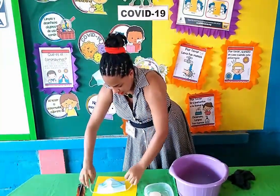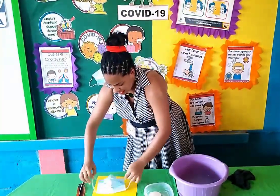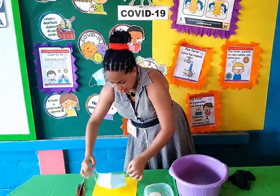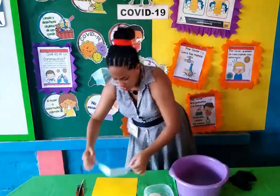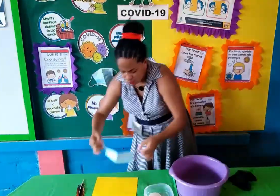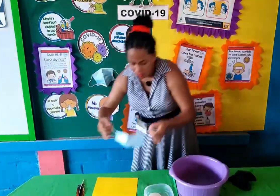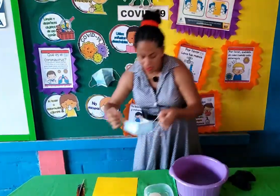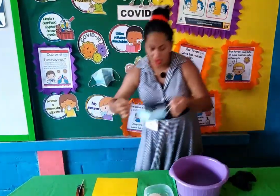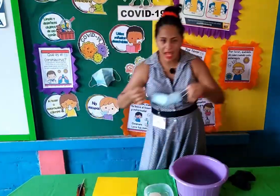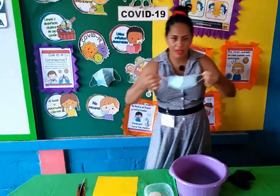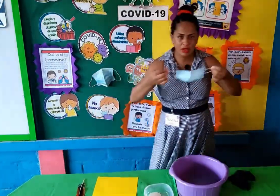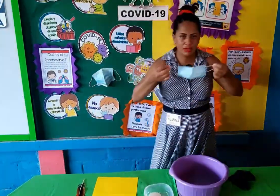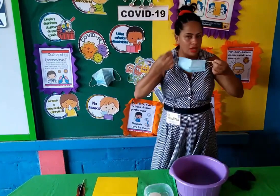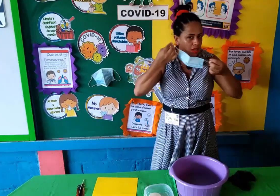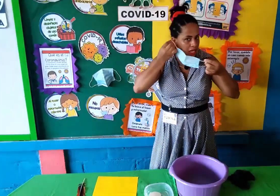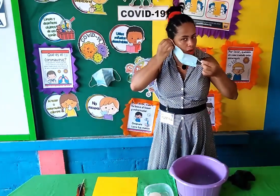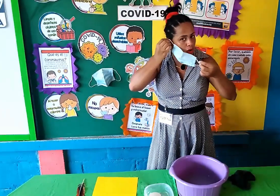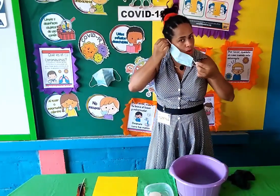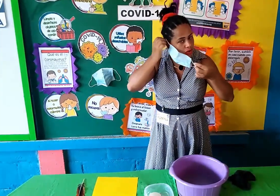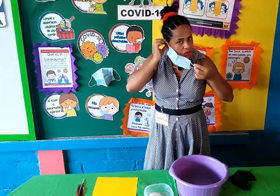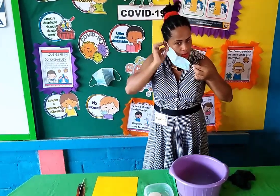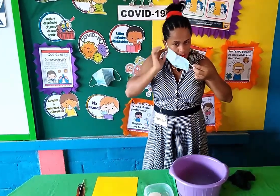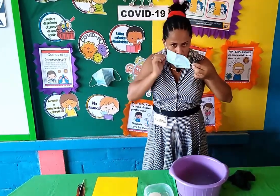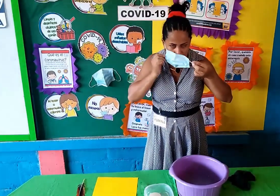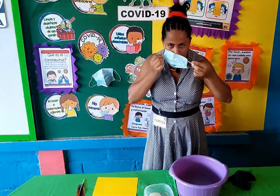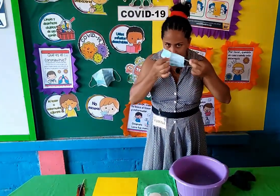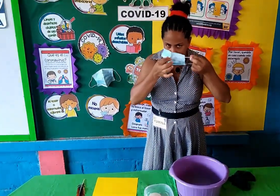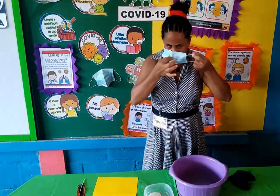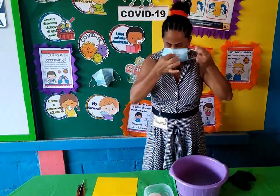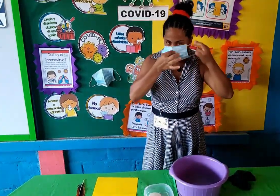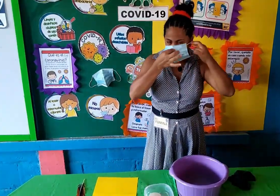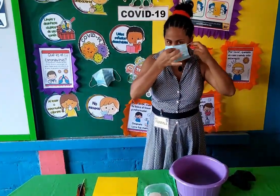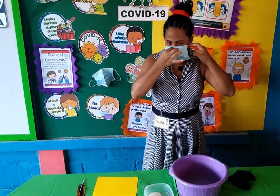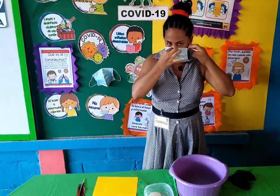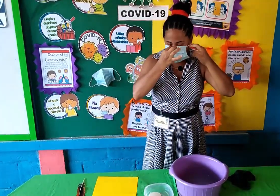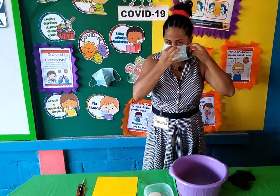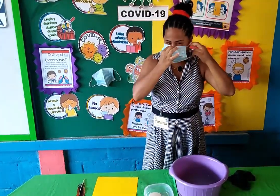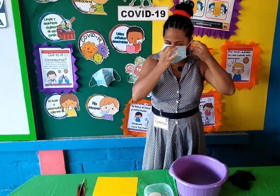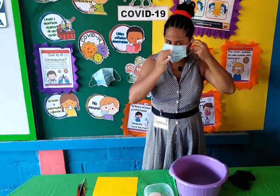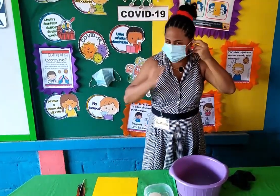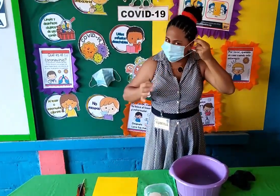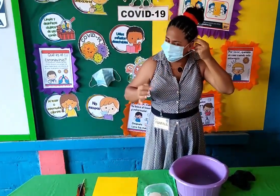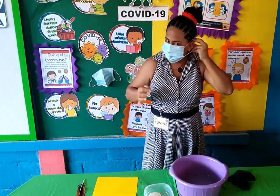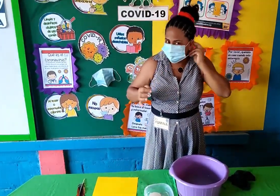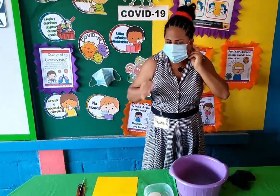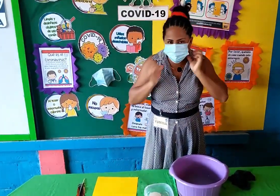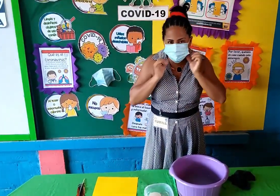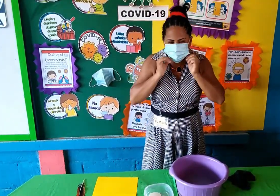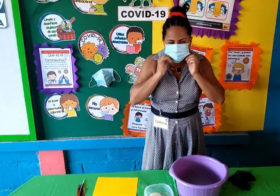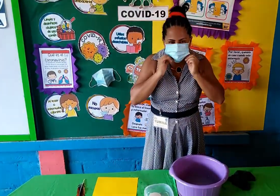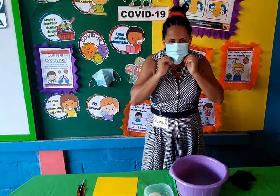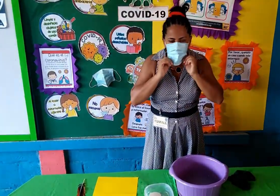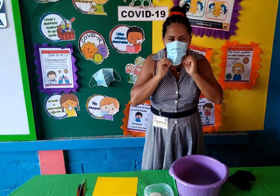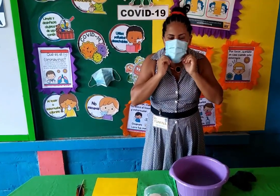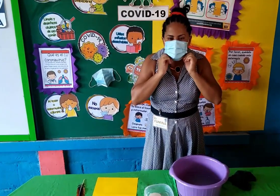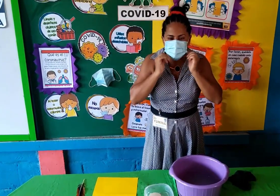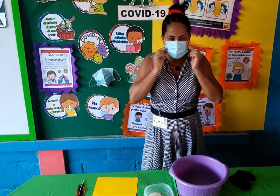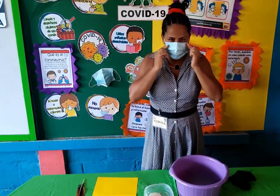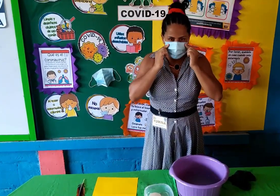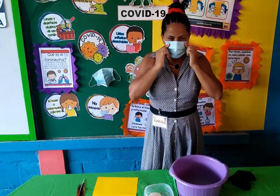La agarro por los lados, la coloco sobre una oreja que me cubra la nariz y luego en la otra oreja. Me